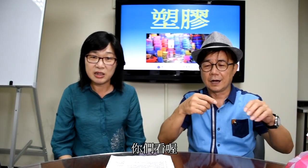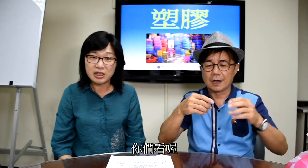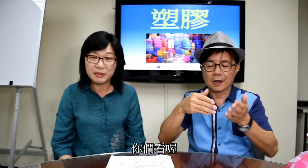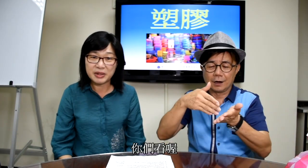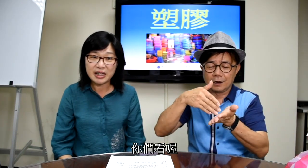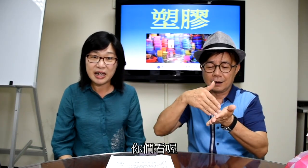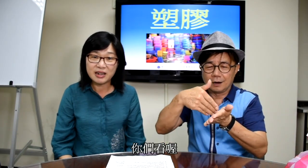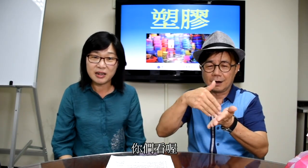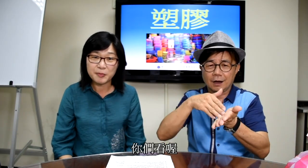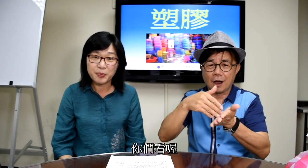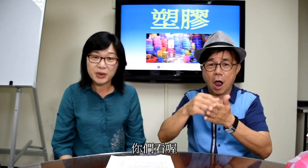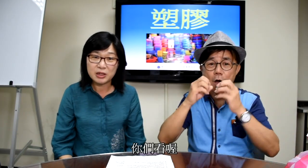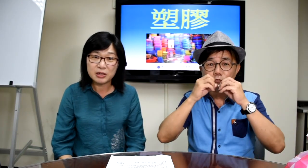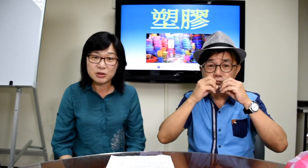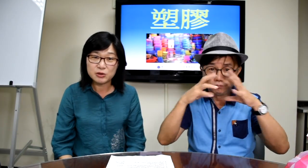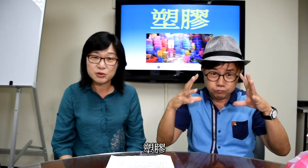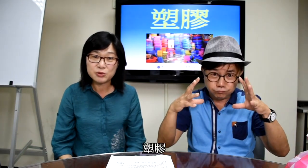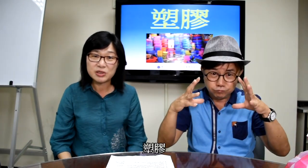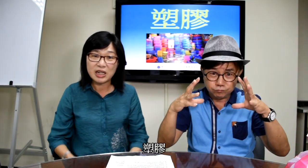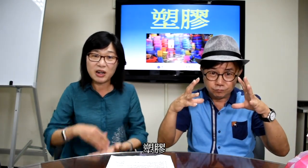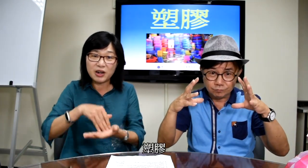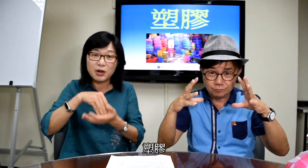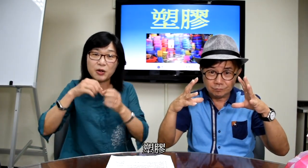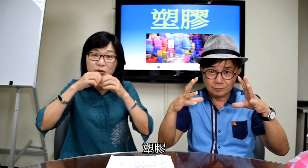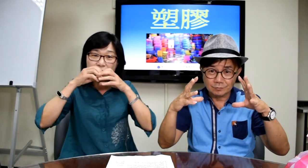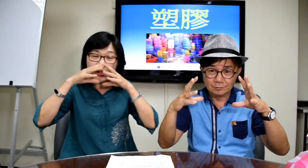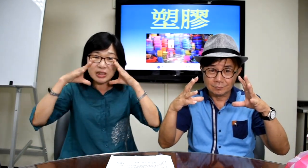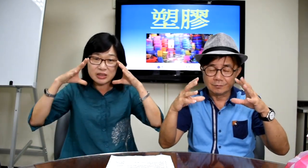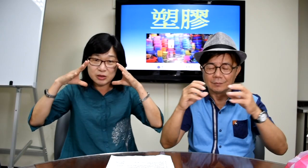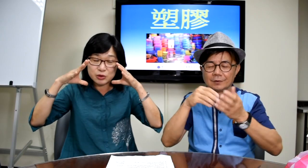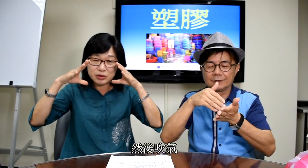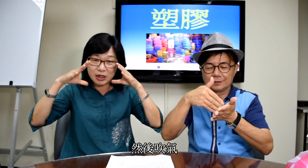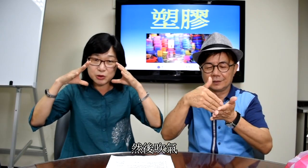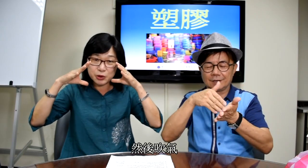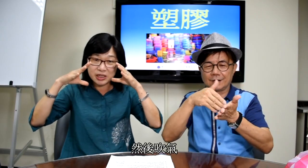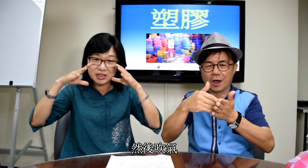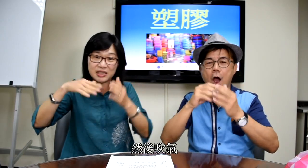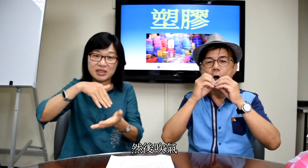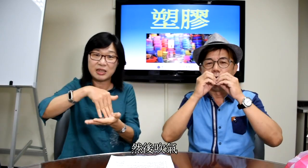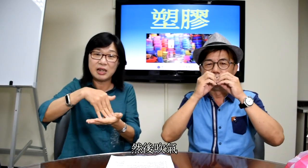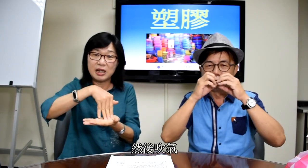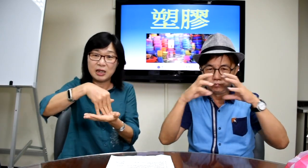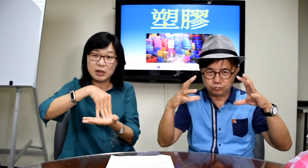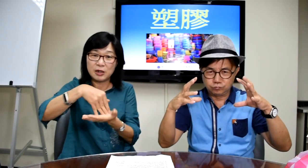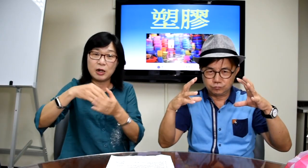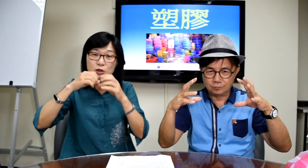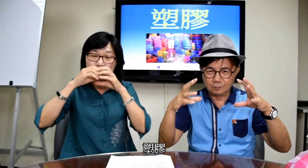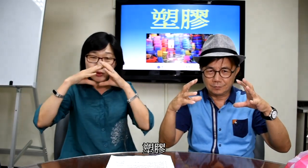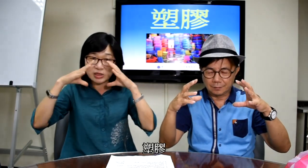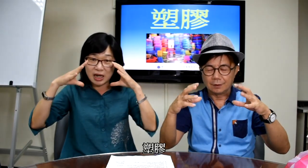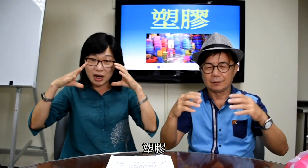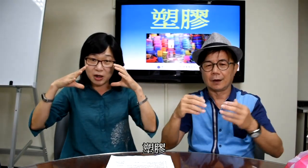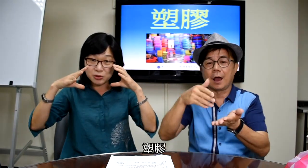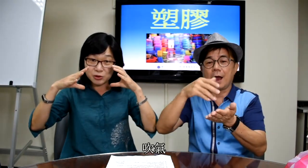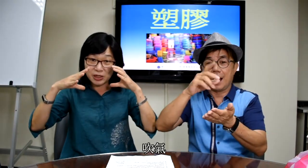你们看哦，塑胶，然后吹气，塑胶吹